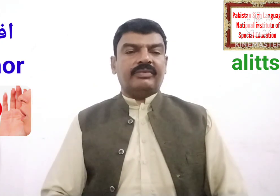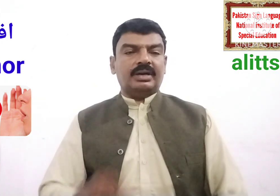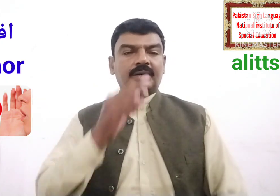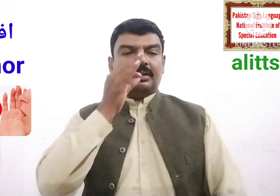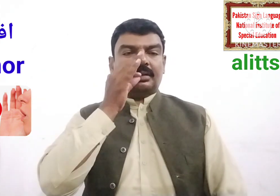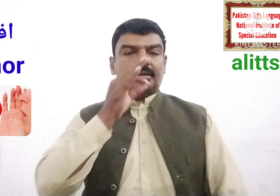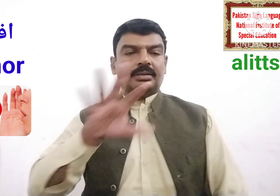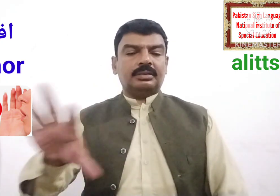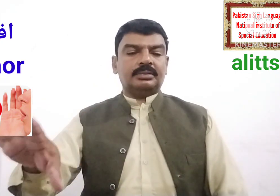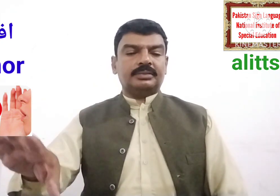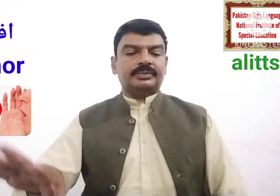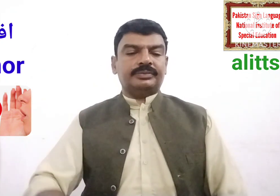अफवा,